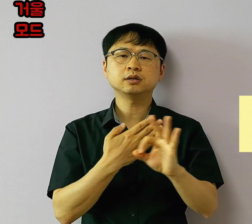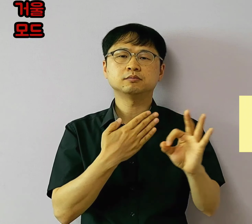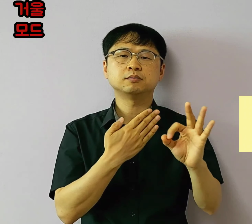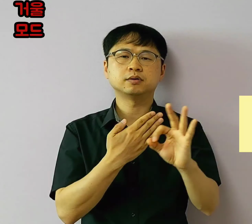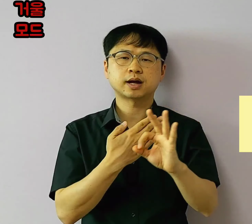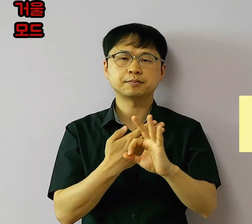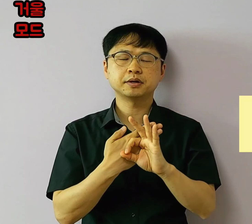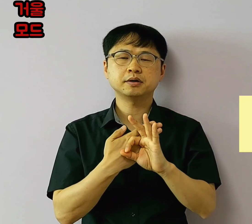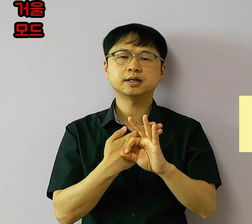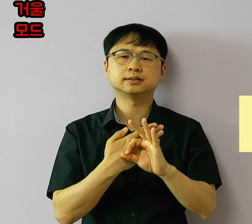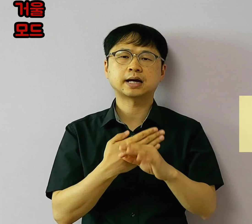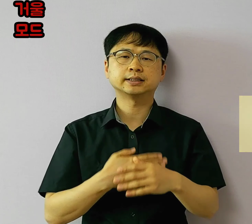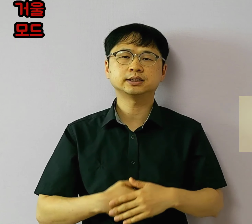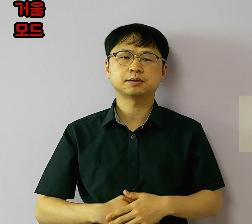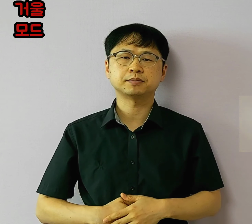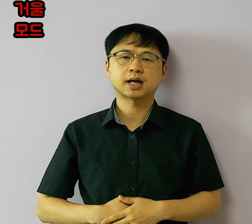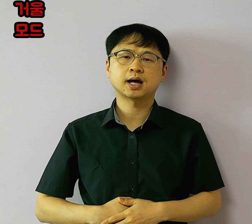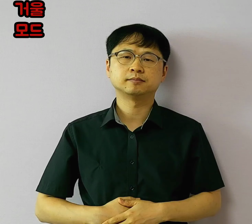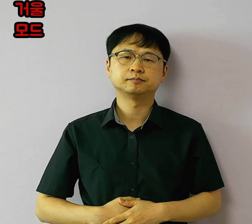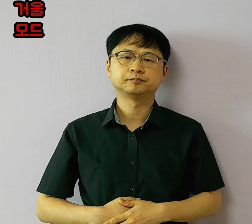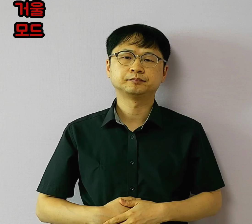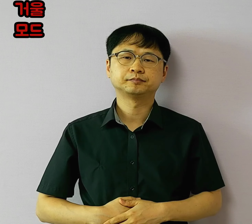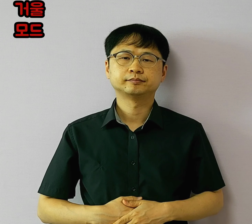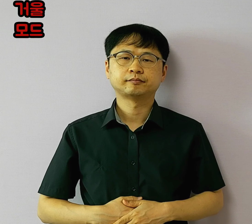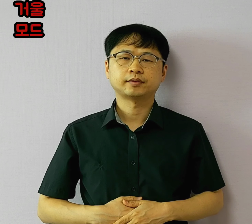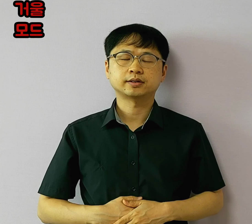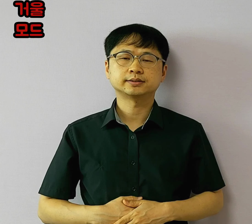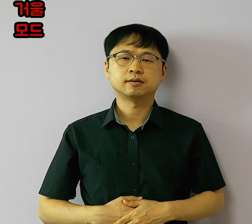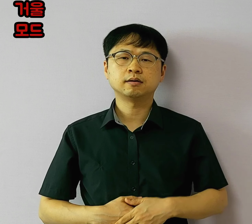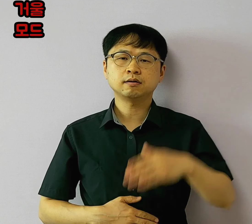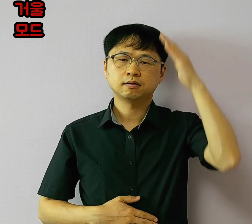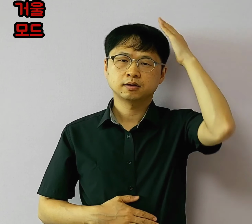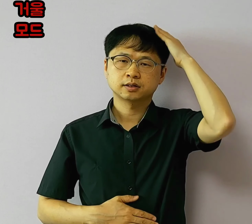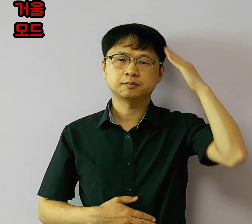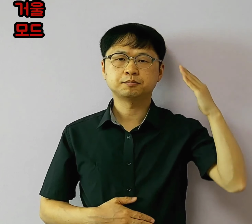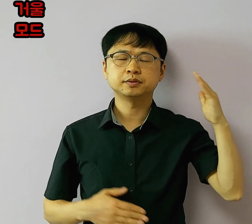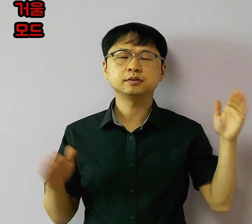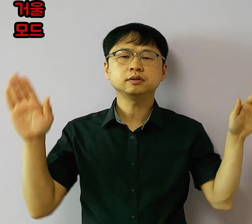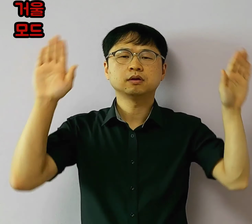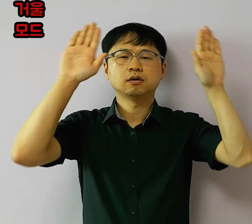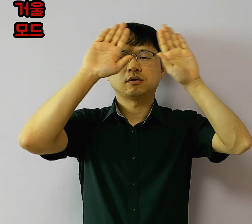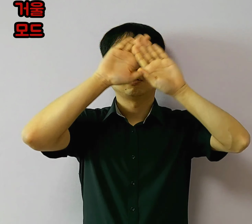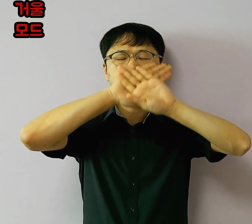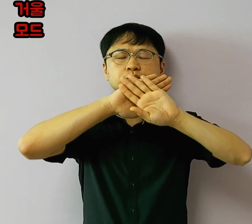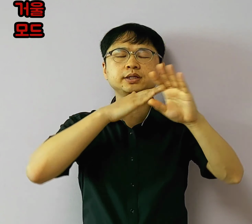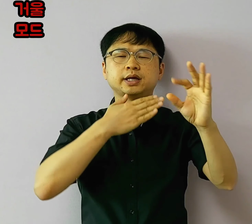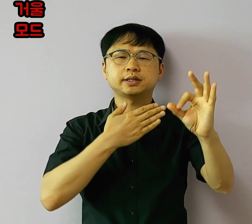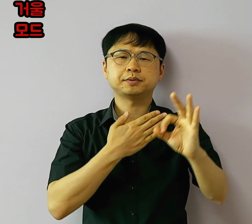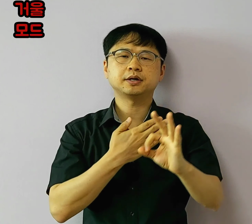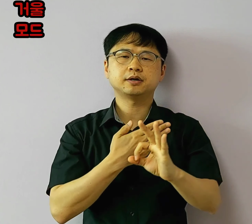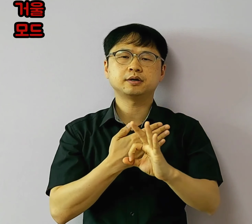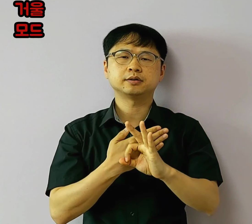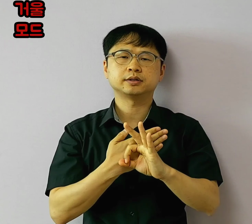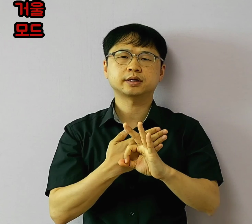대주시면 뭐뭐라면 하는 가정이 됩니다. 네, 그래서 깊은 어둠이 내리면